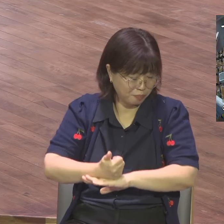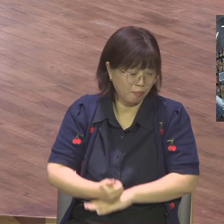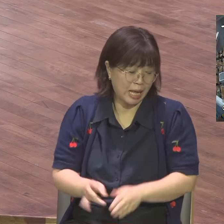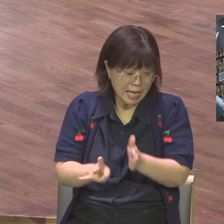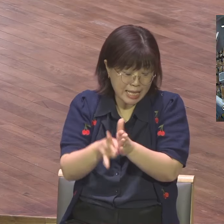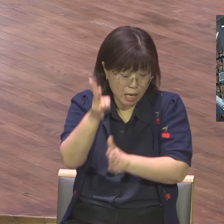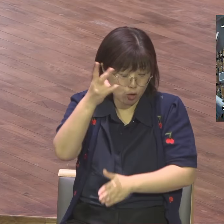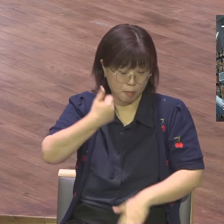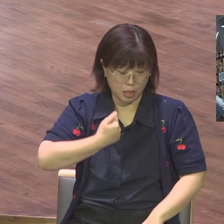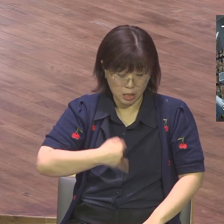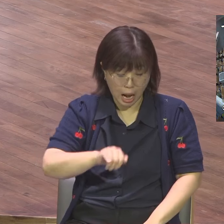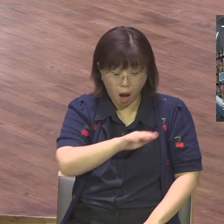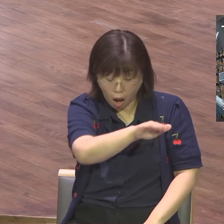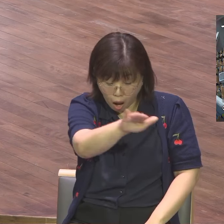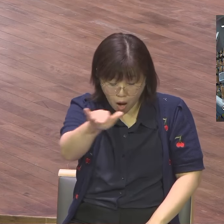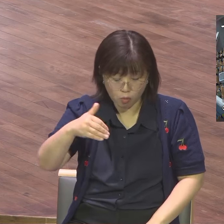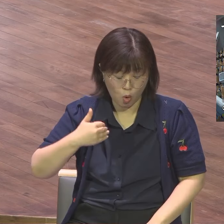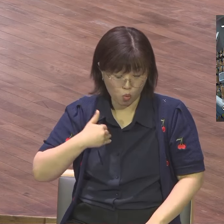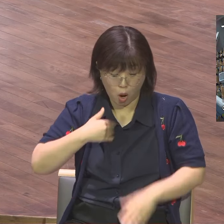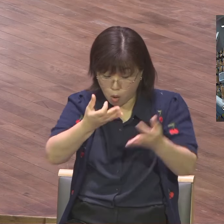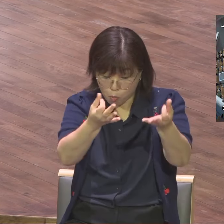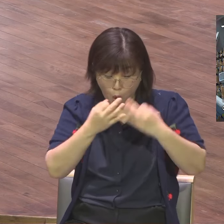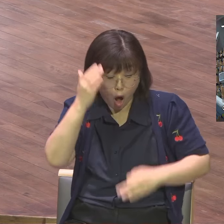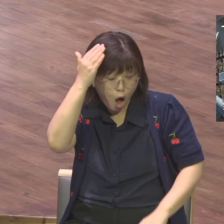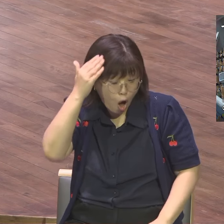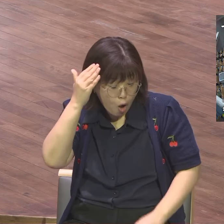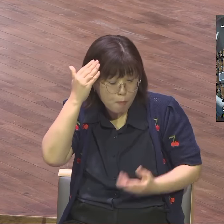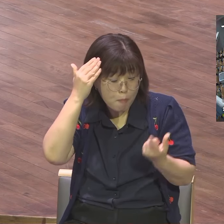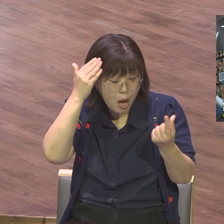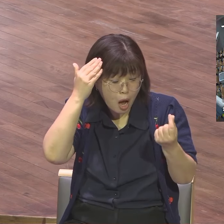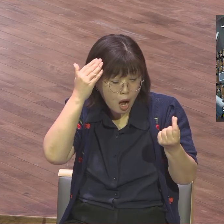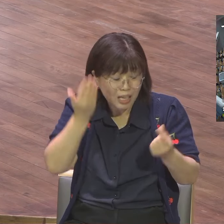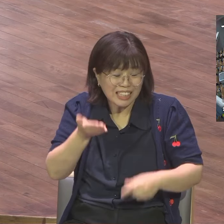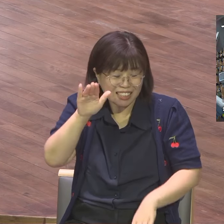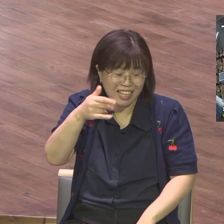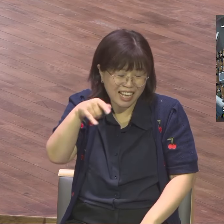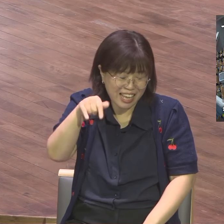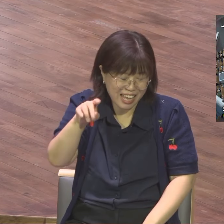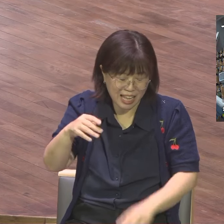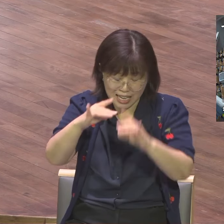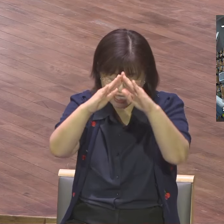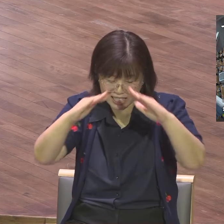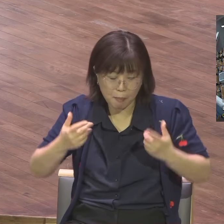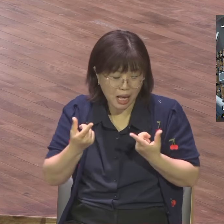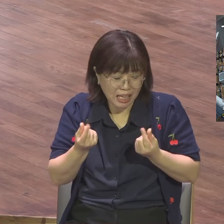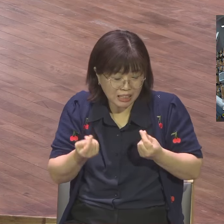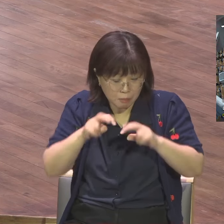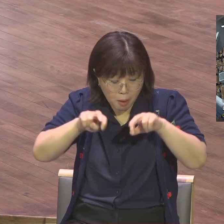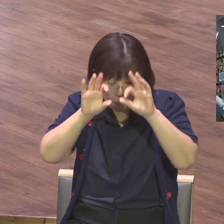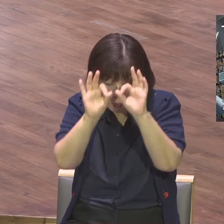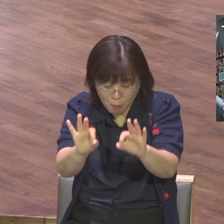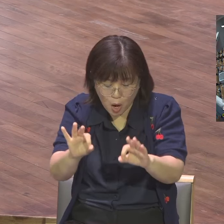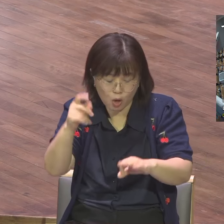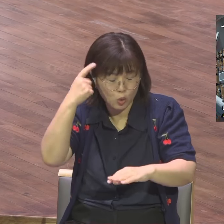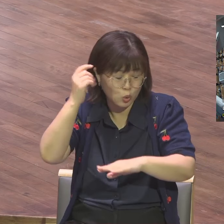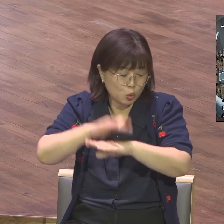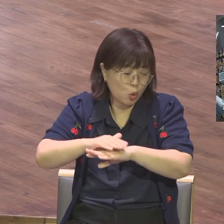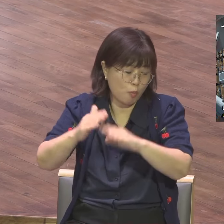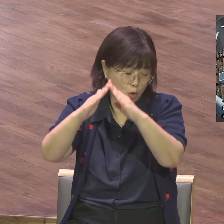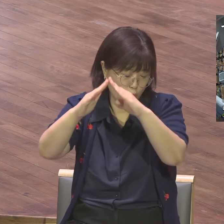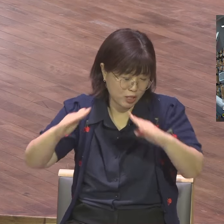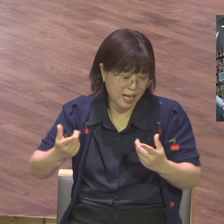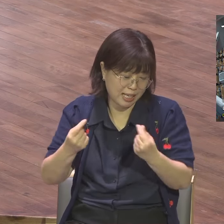비록 검으나 아름다우니 계달의 장막 같을지라도 솔로몬의 휘장과도 같구나. 내가